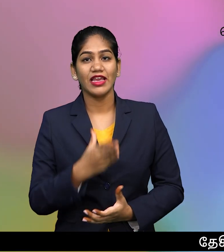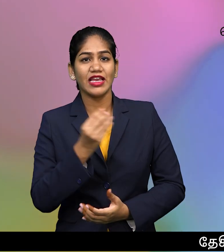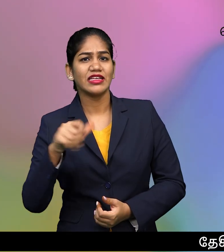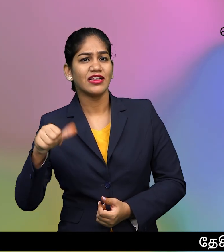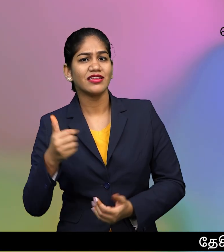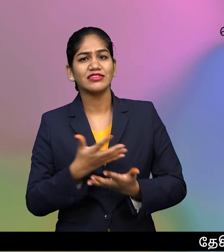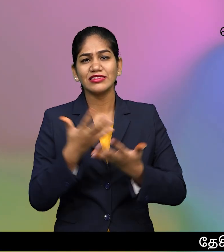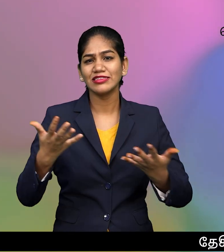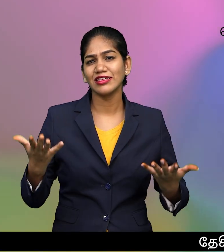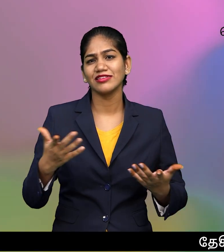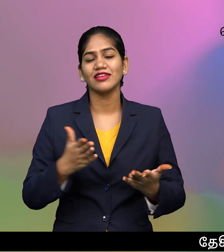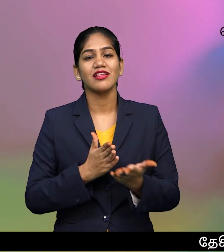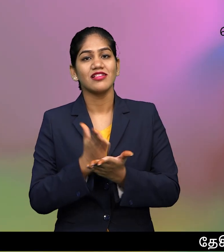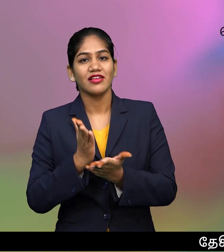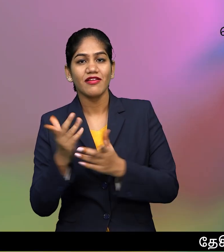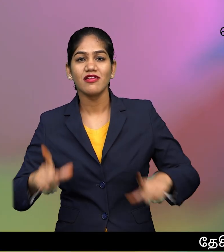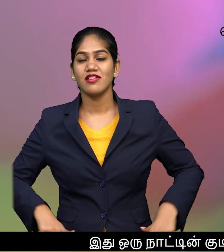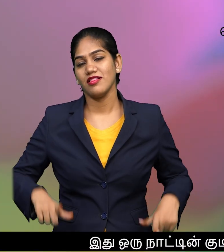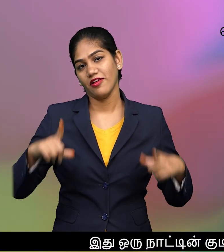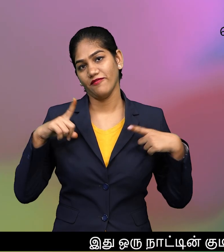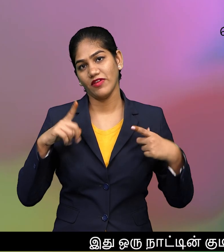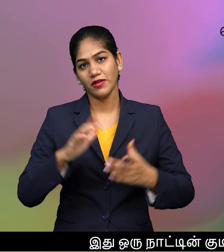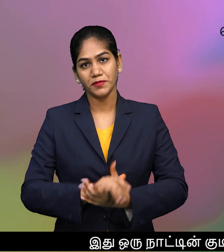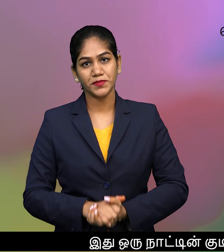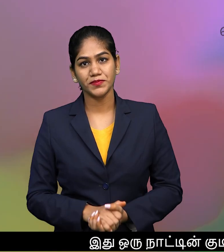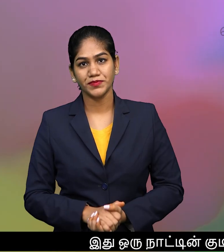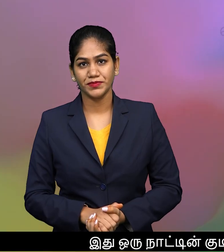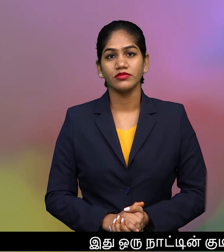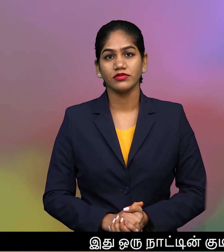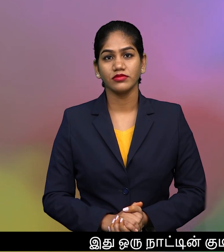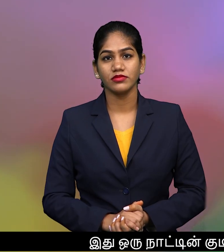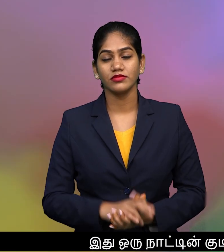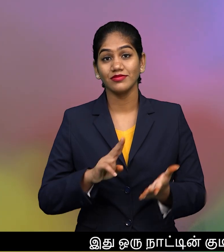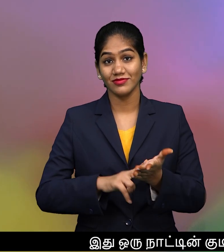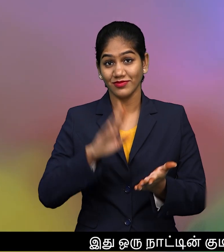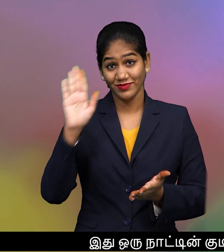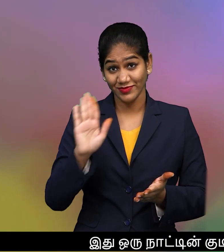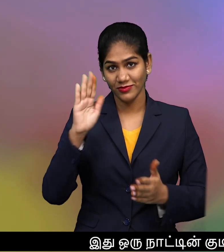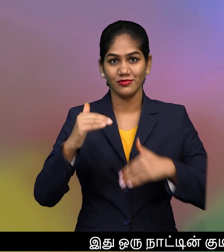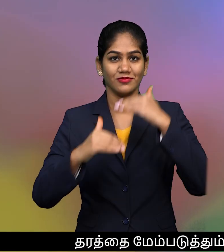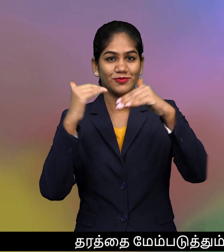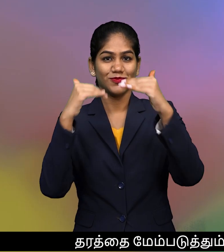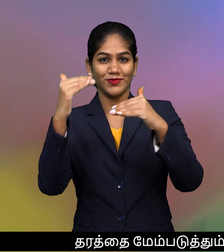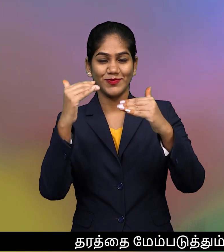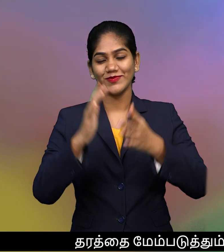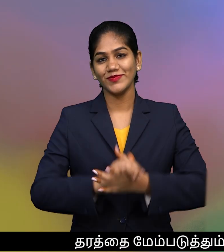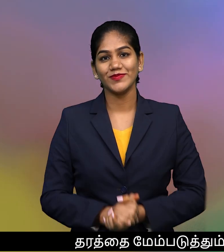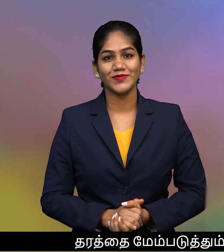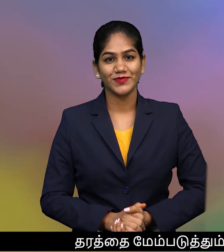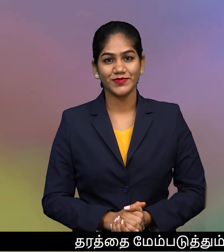தேசிய வளர்ச்சி இது ஒரு நாட்டின் குடியிருப்பாளர்களின் வாழ்க்கை தரத்தை மேம்படுத்தும்